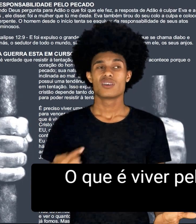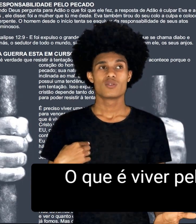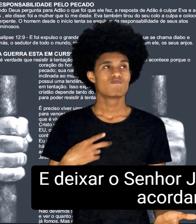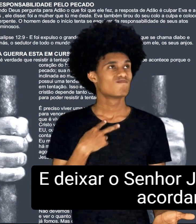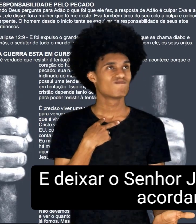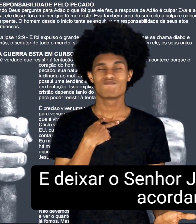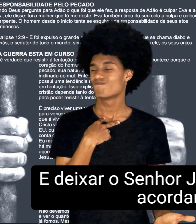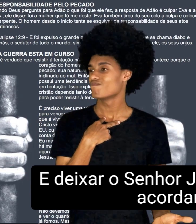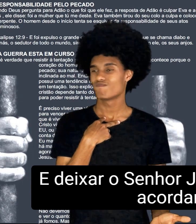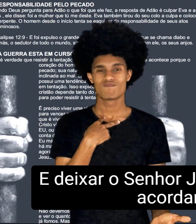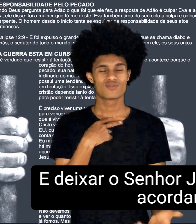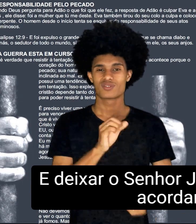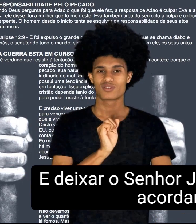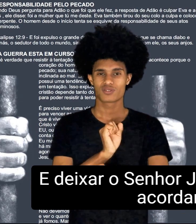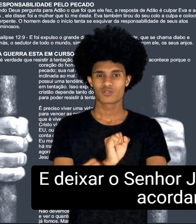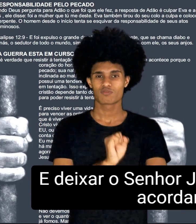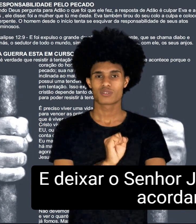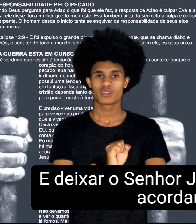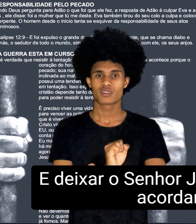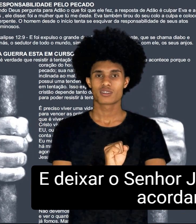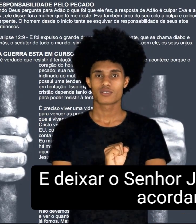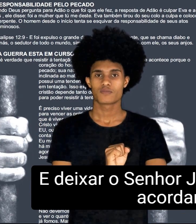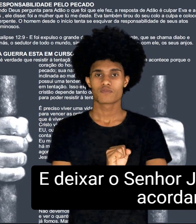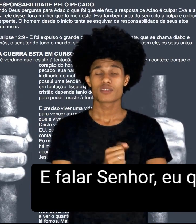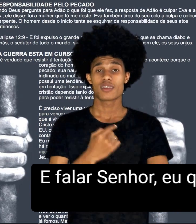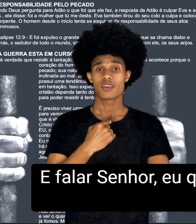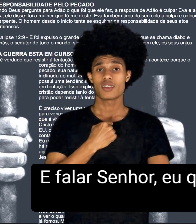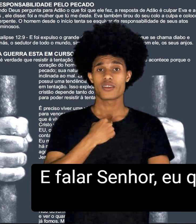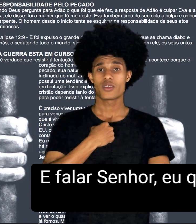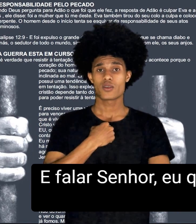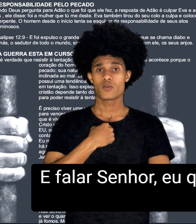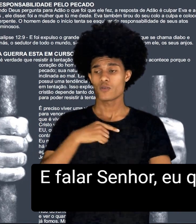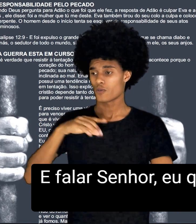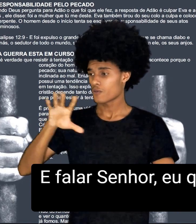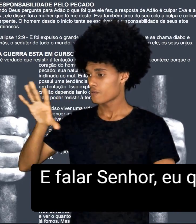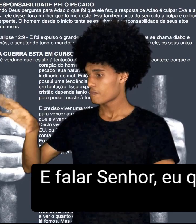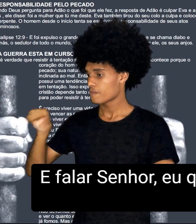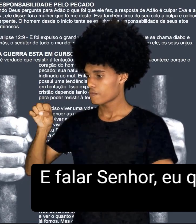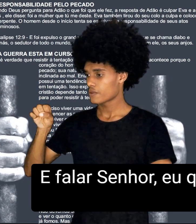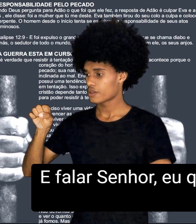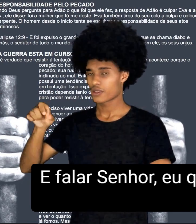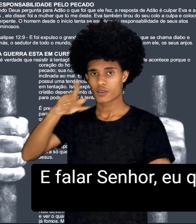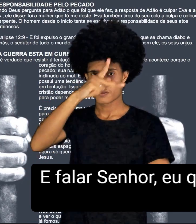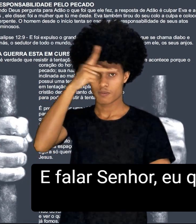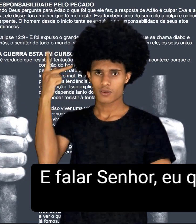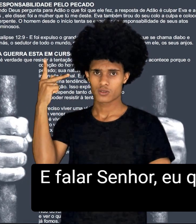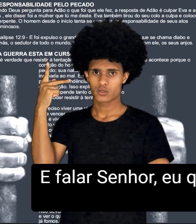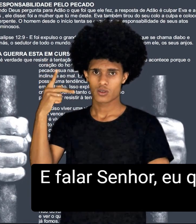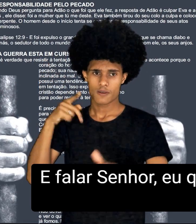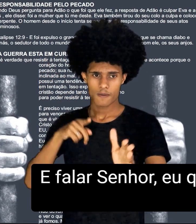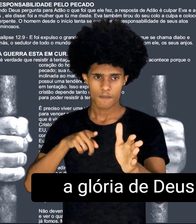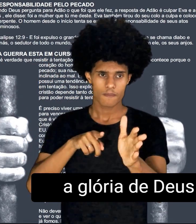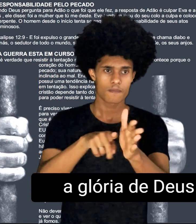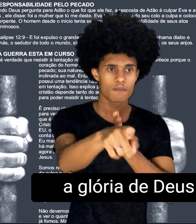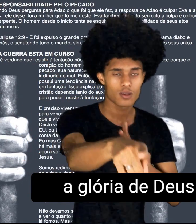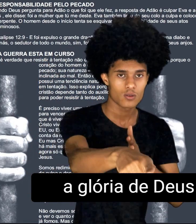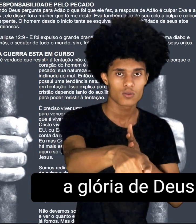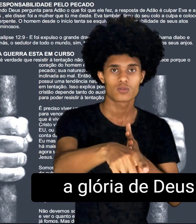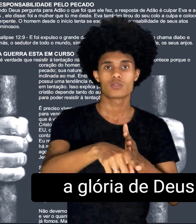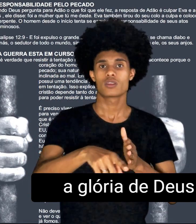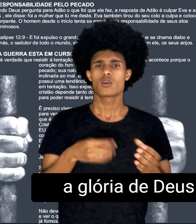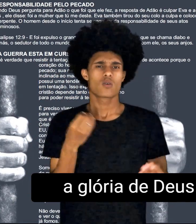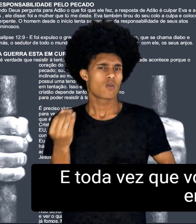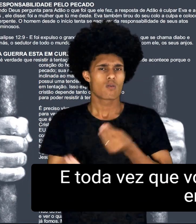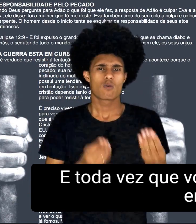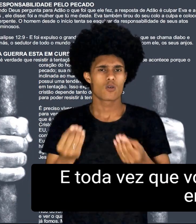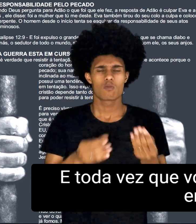É deixar o Senhor Jesus Cristo viver a sua vida. É acordar de manhã cedo e falar, Senhor, eu quero viver para o Senhor. Viva para a glória de Deus. Dê o